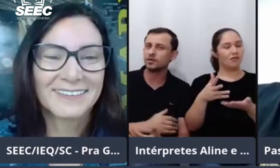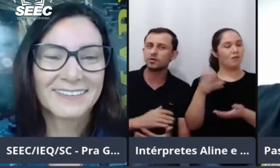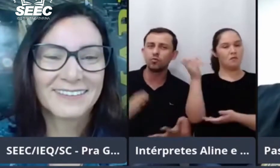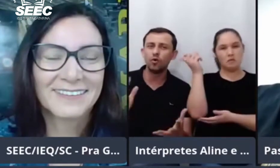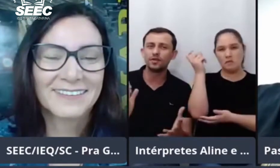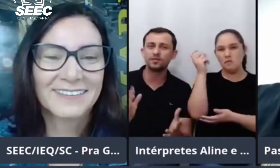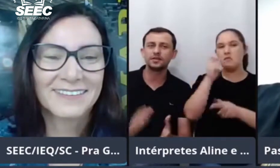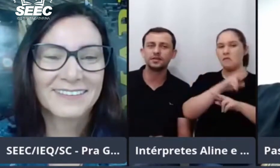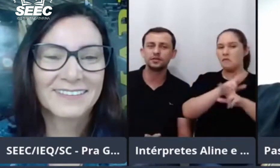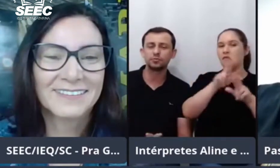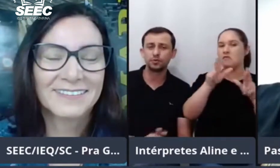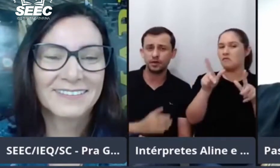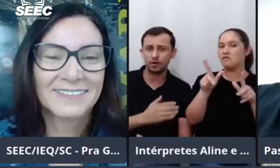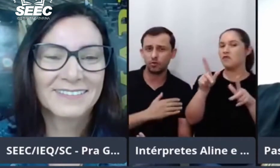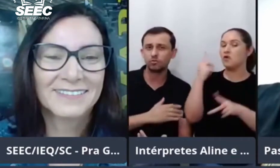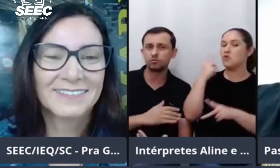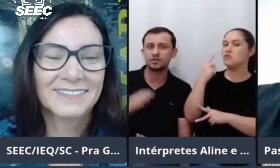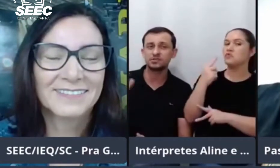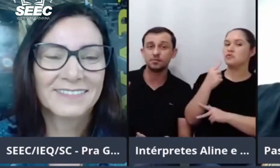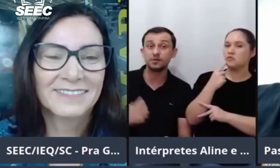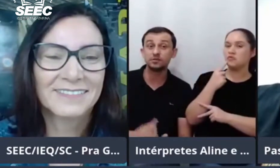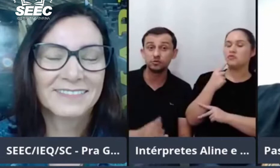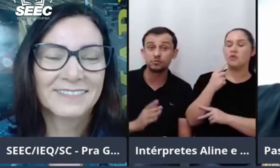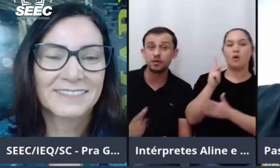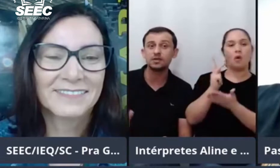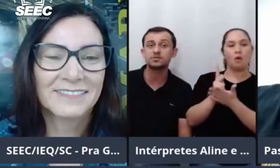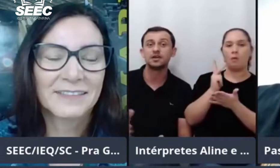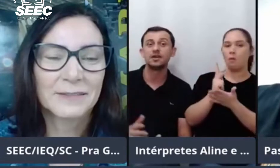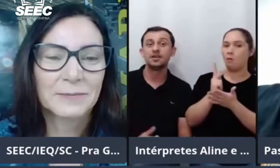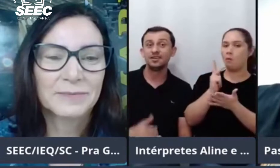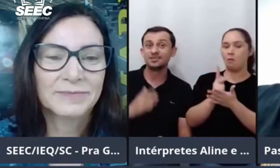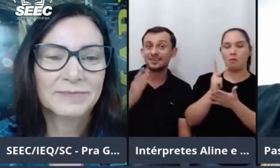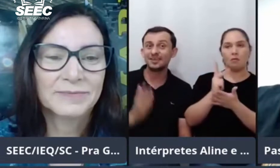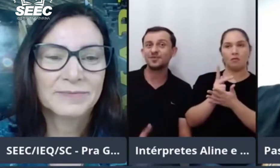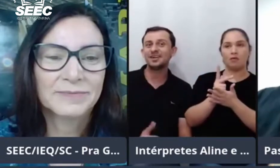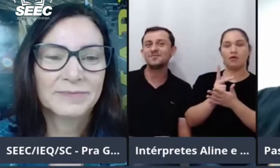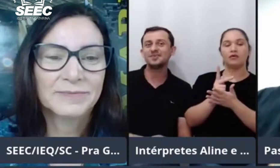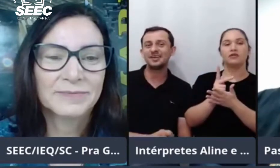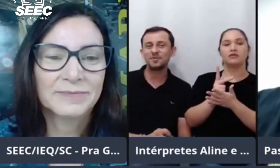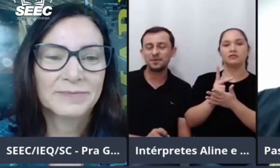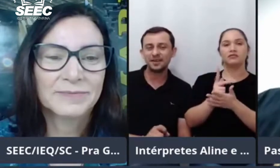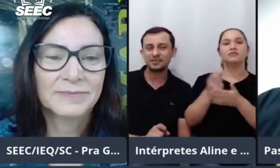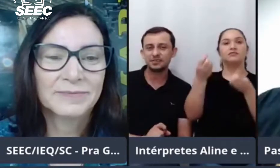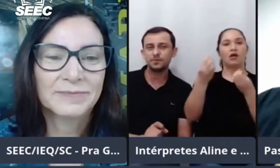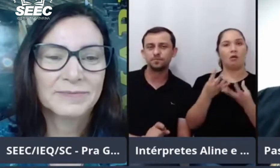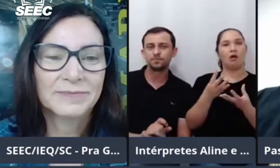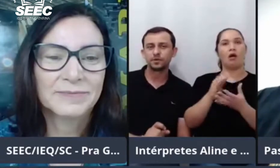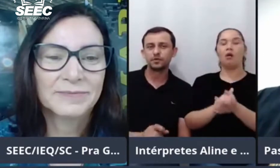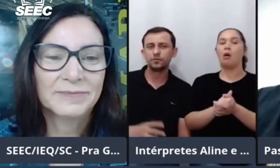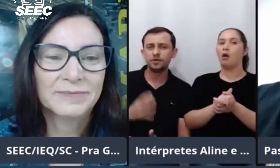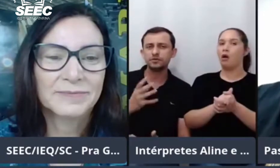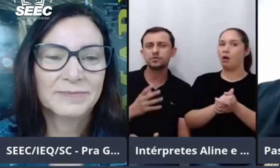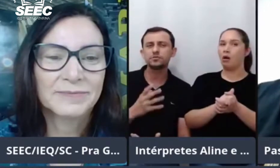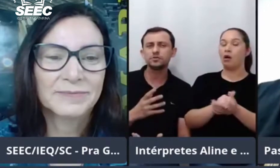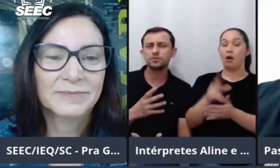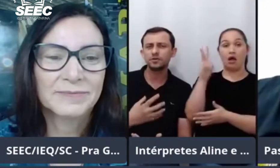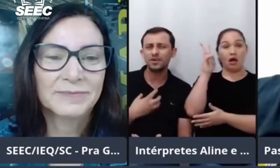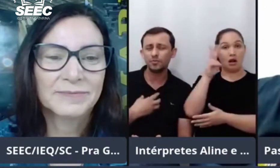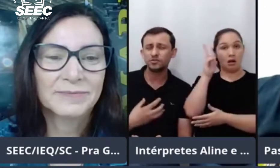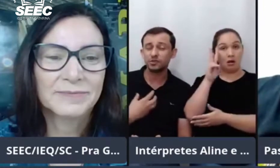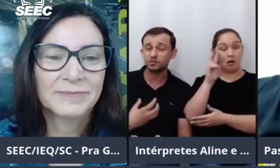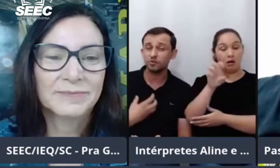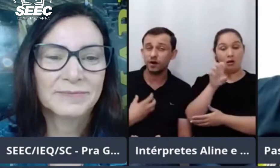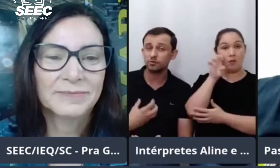e aquilo ali ecoou na vida deles, porque ao longo das semanas e dos meses, eles ainda falavam daquela pregação. E foi isso